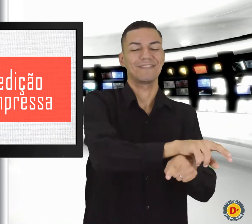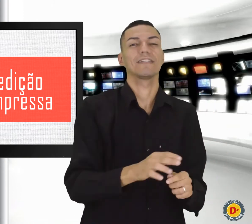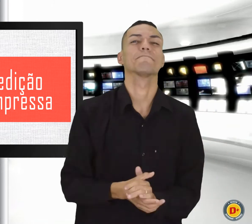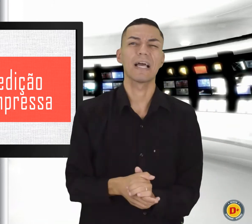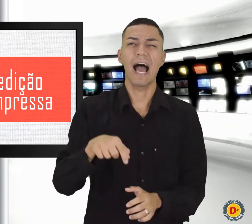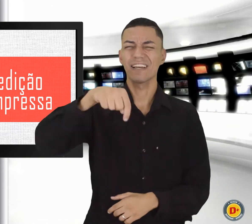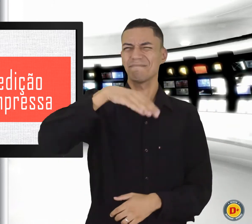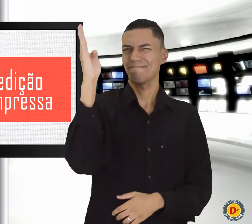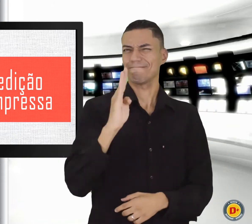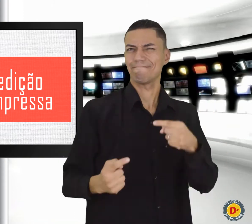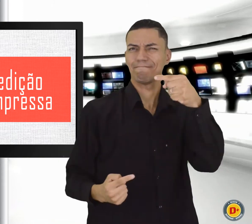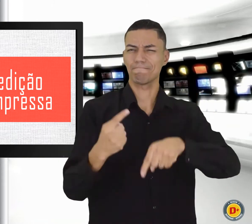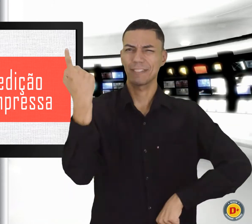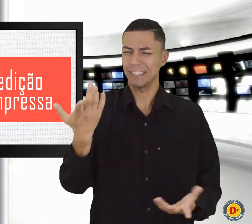de ensinar o serviço